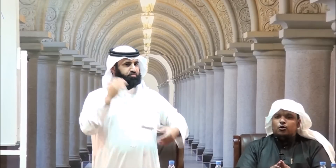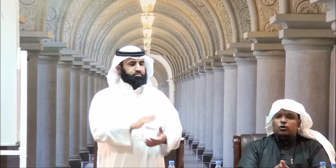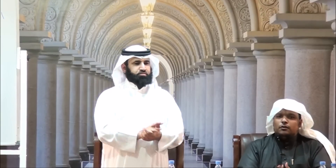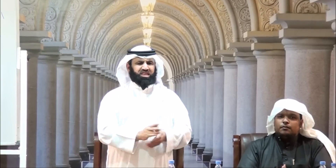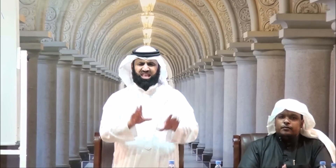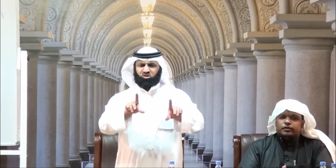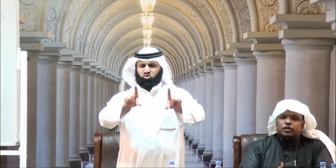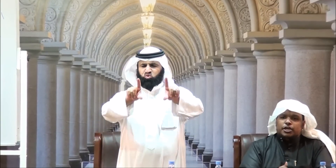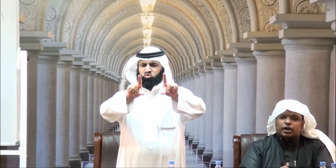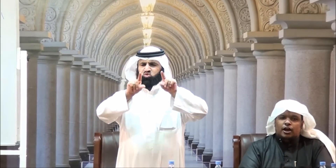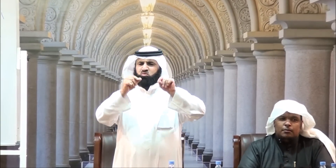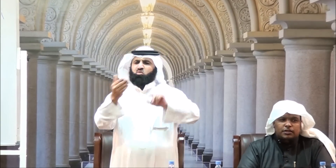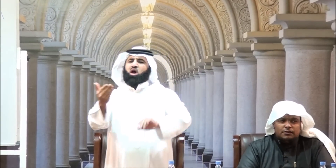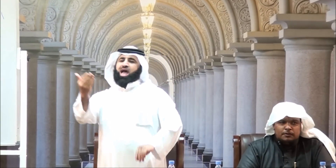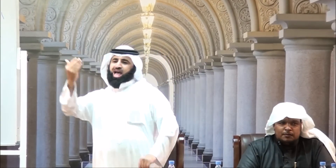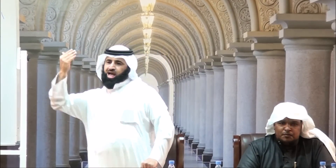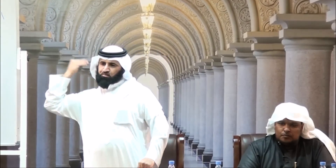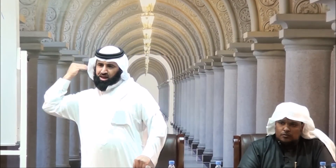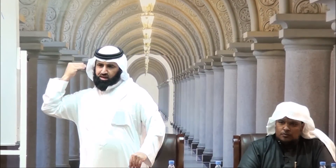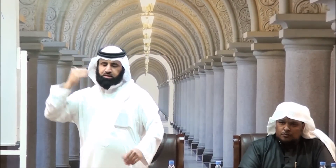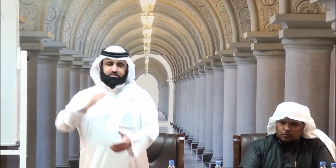قبل أسبوع يا شيخ أحمد